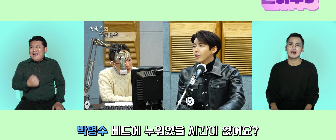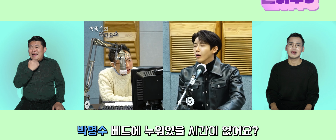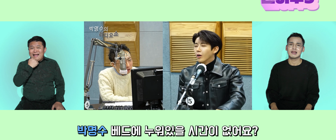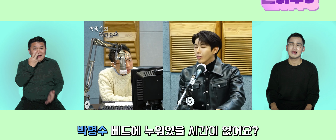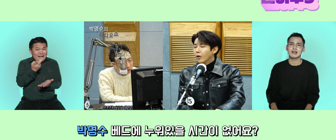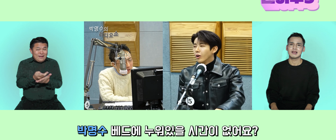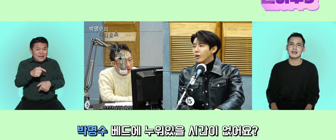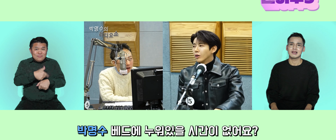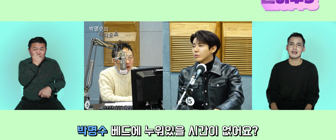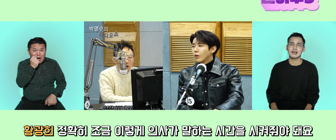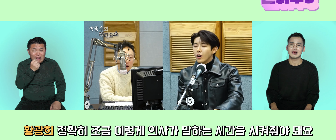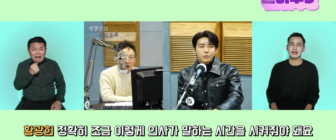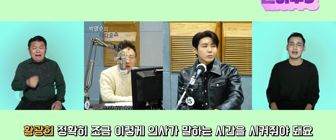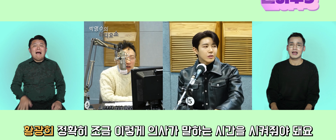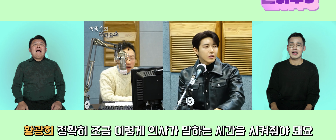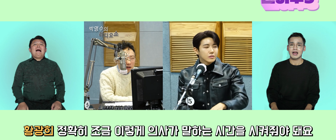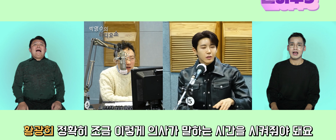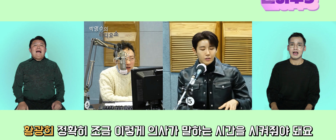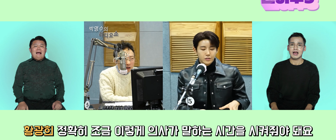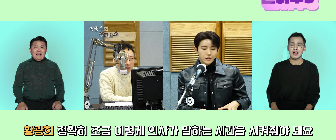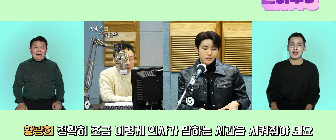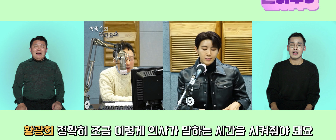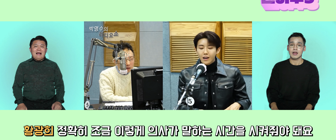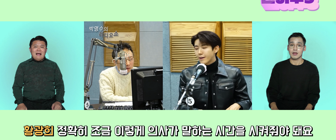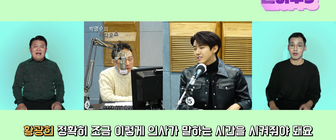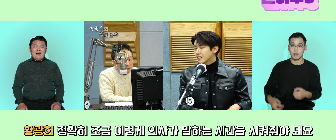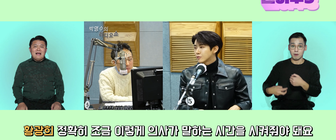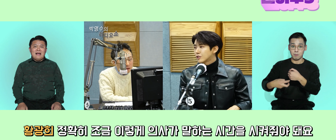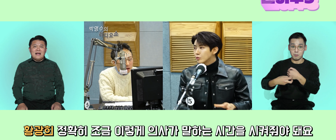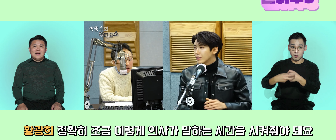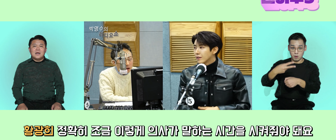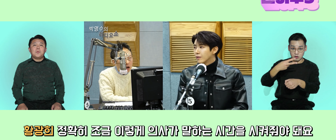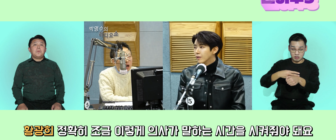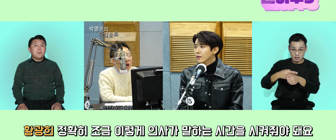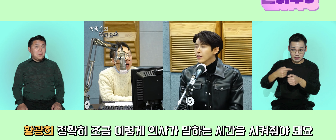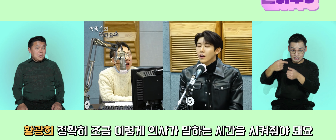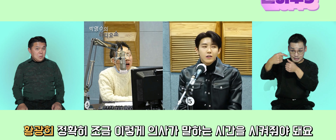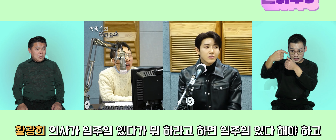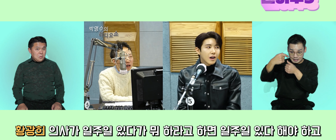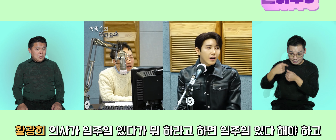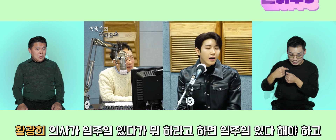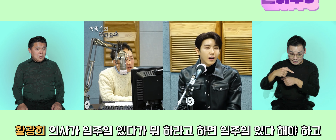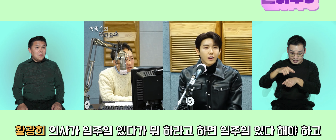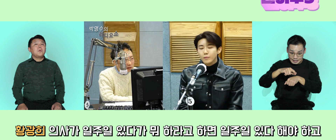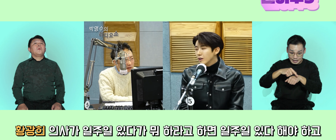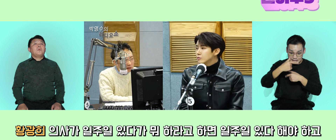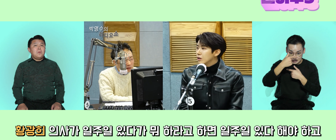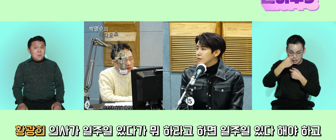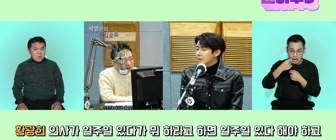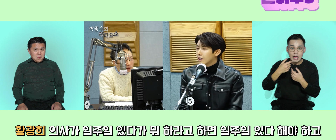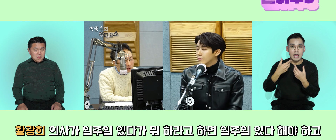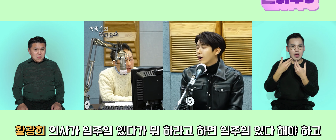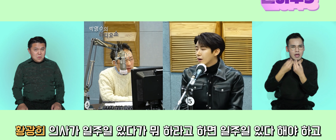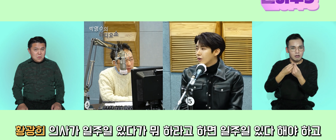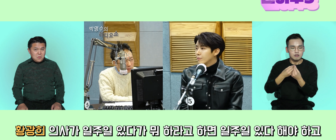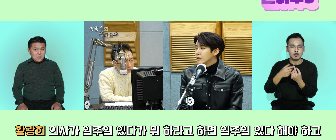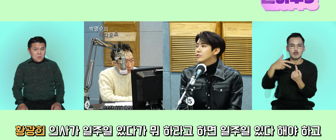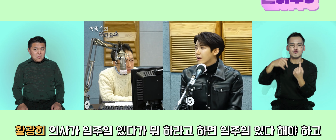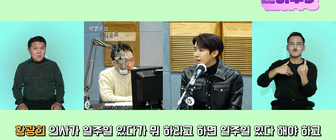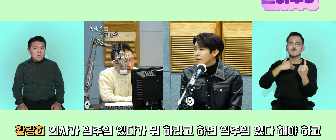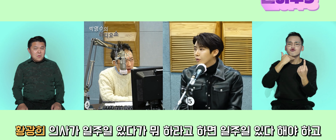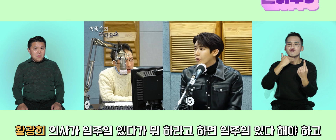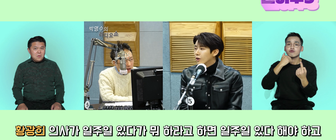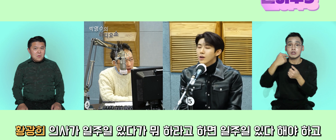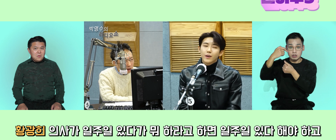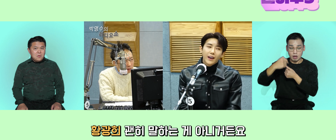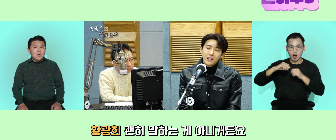베드에 누워있을 시간이 없어요? 정확히 좀 이렇게 의사가 말하는 시간은 지켜줘야 돼요. 의사가 일주일 있다가 뭐 하라고 하면